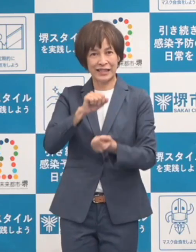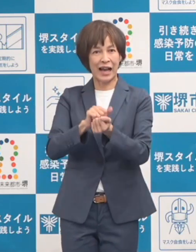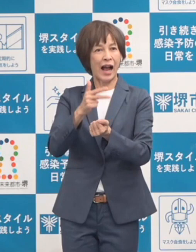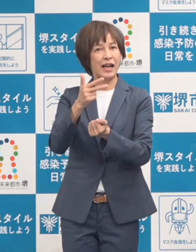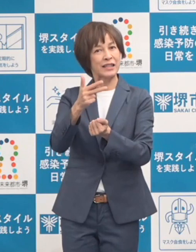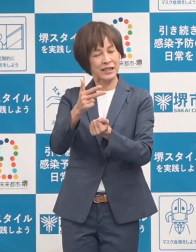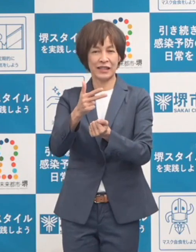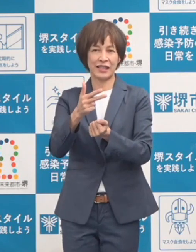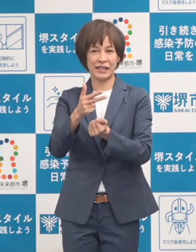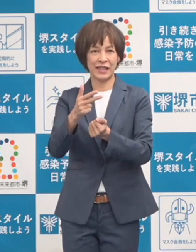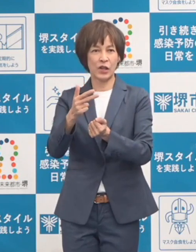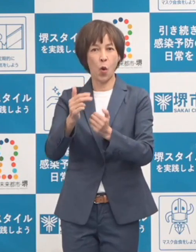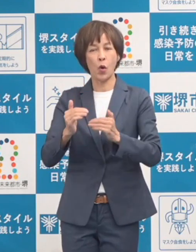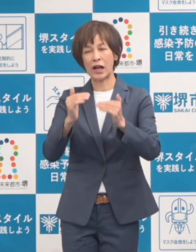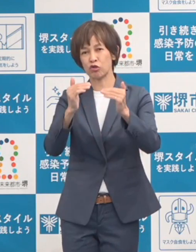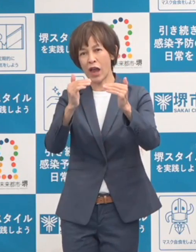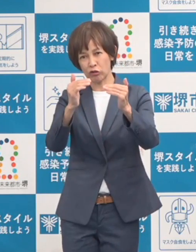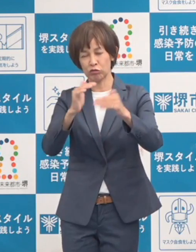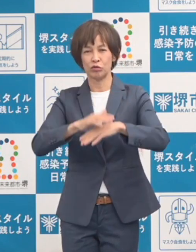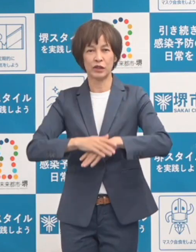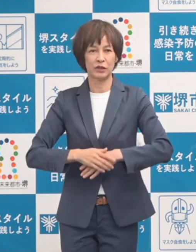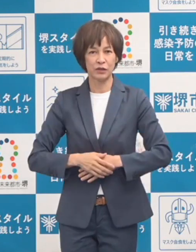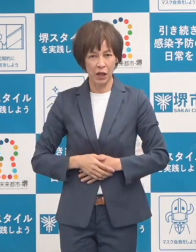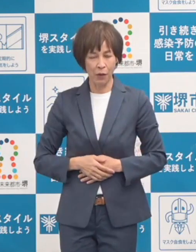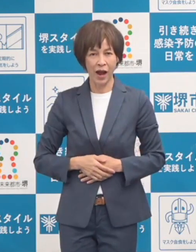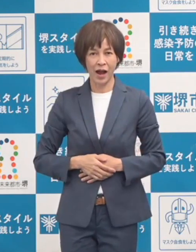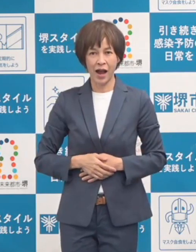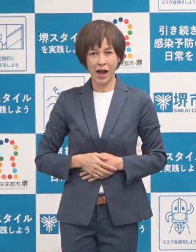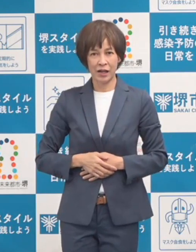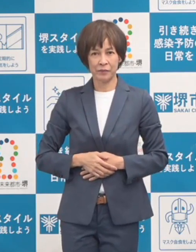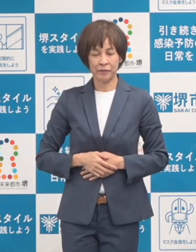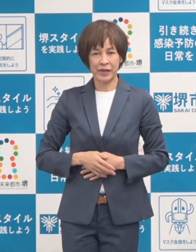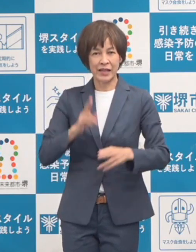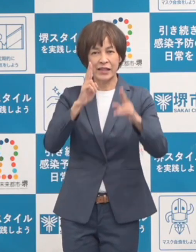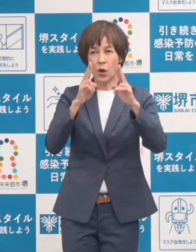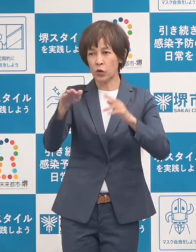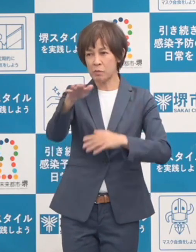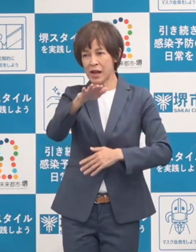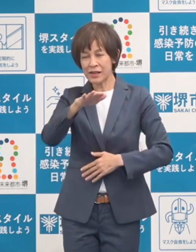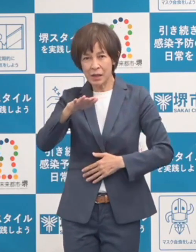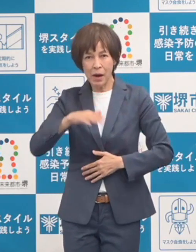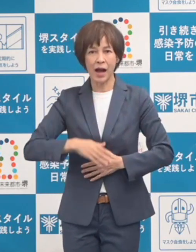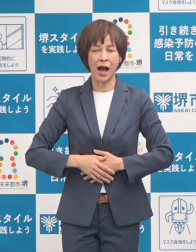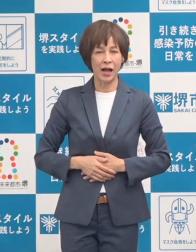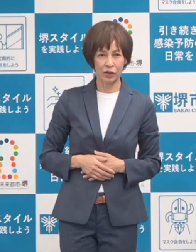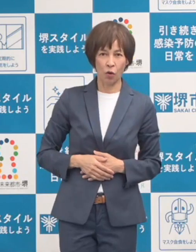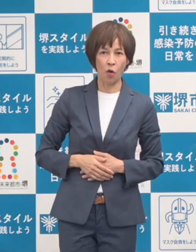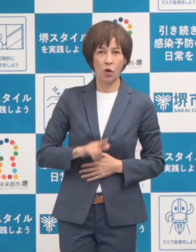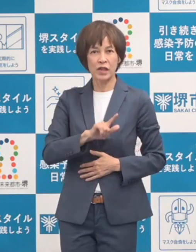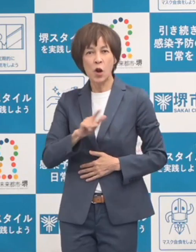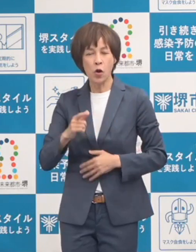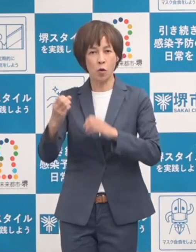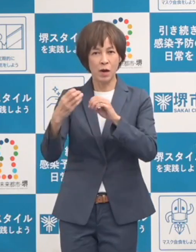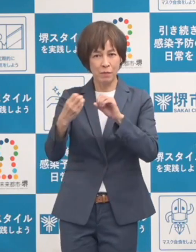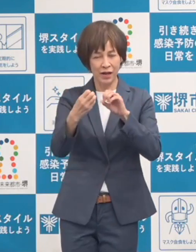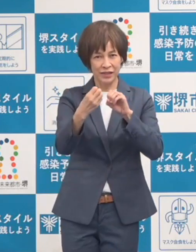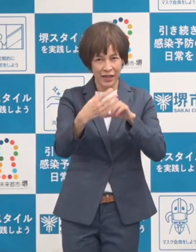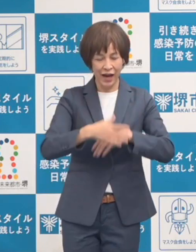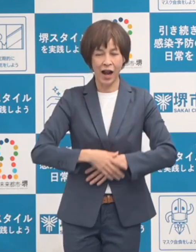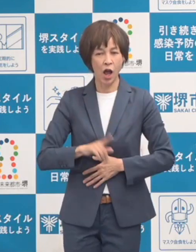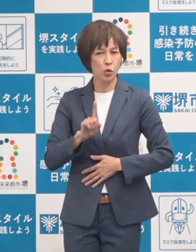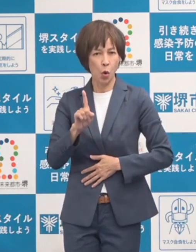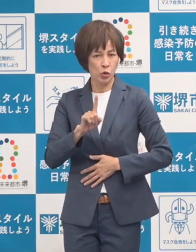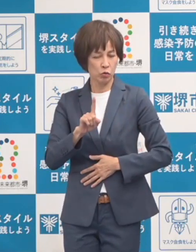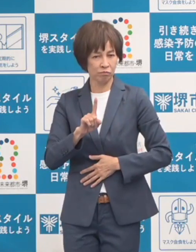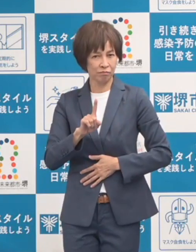業、こちらについては堺市と企業の皆さんともサウンディングだったりですね、ヒアリングをしながら、どういう仕組みがあればよ